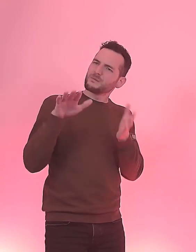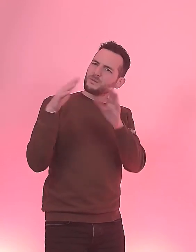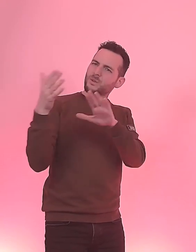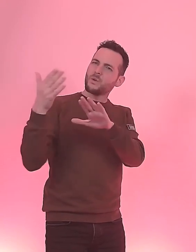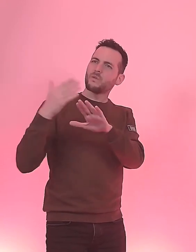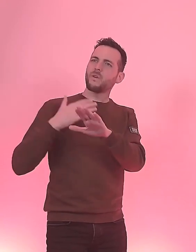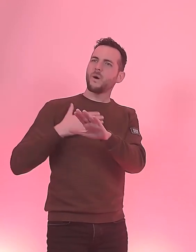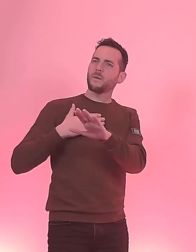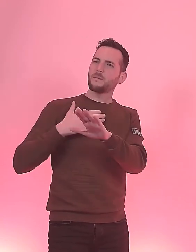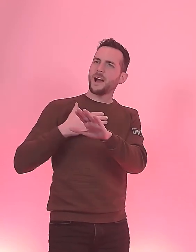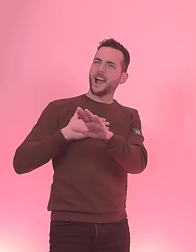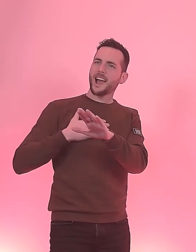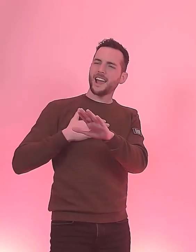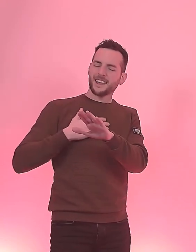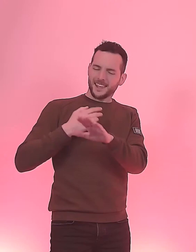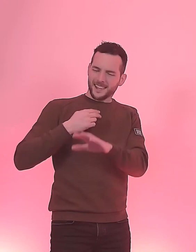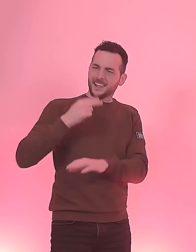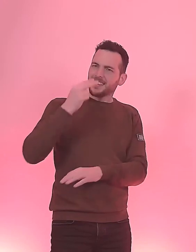asiel